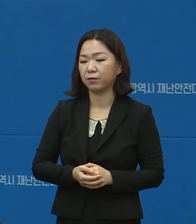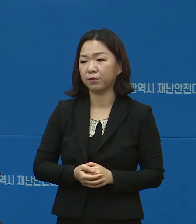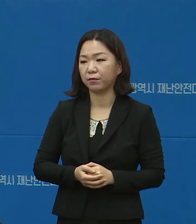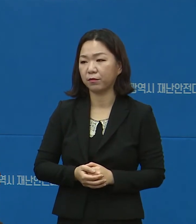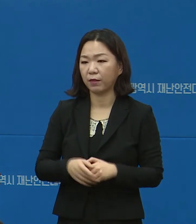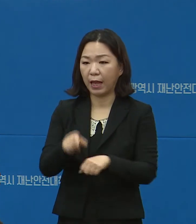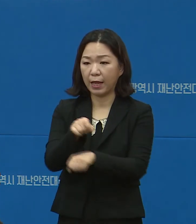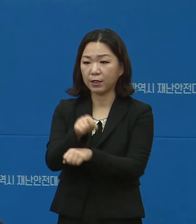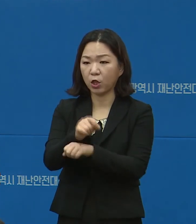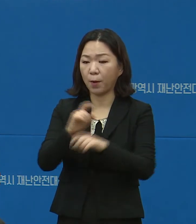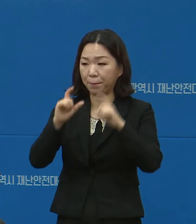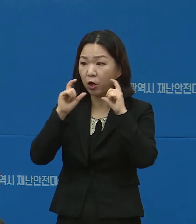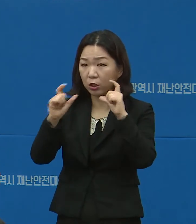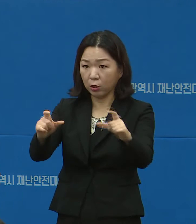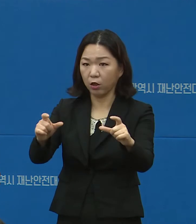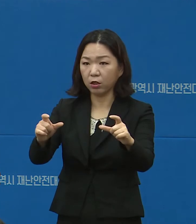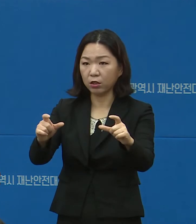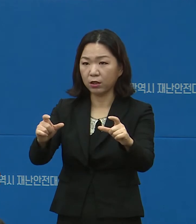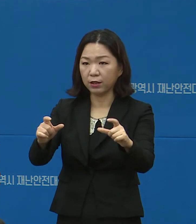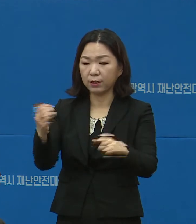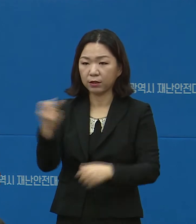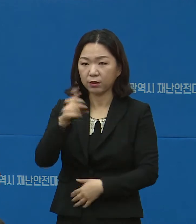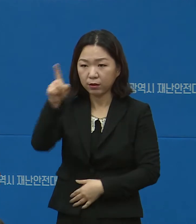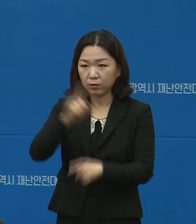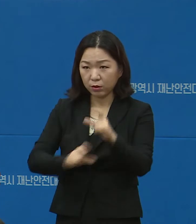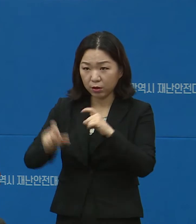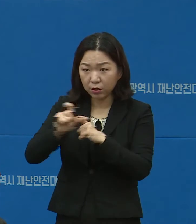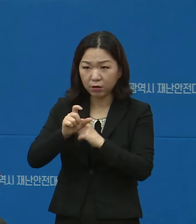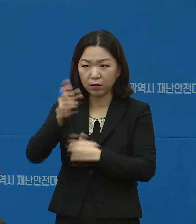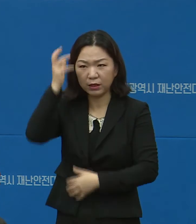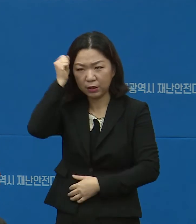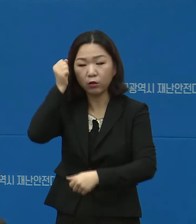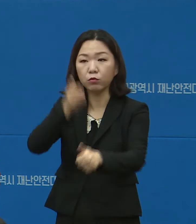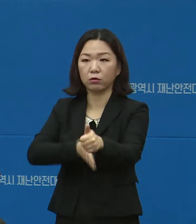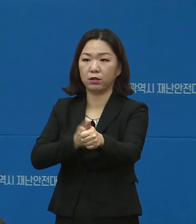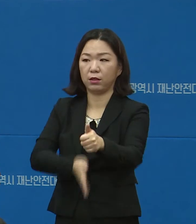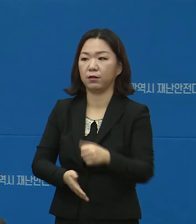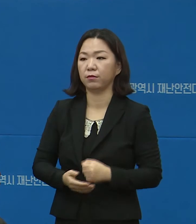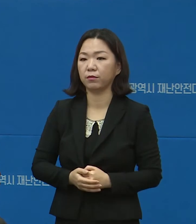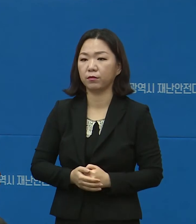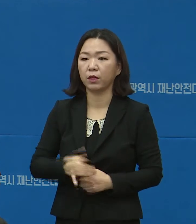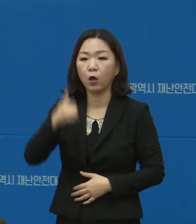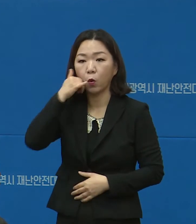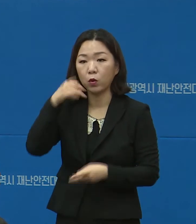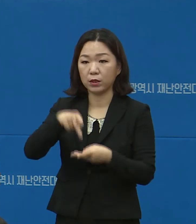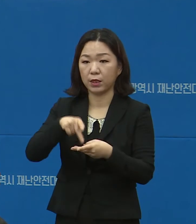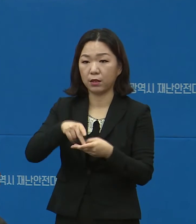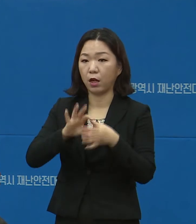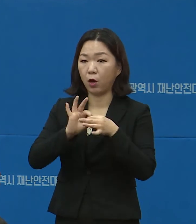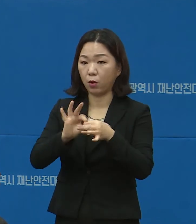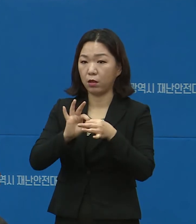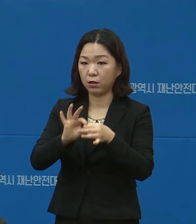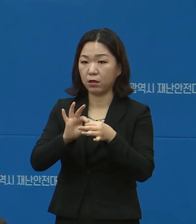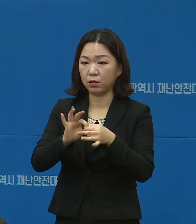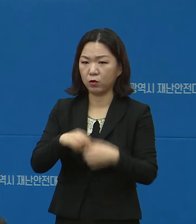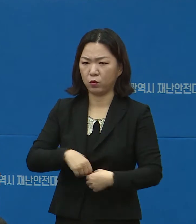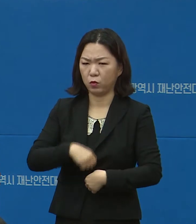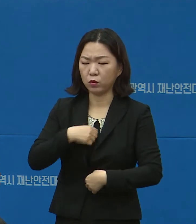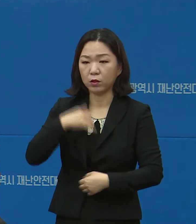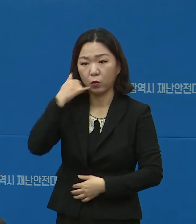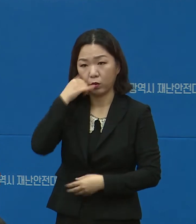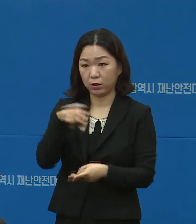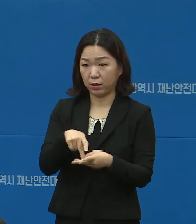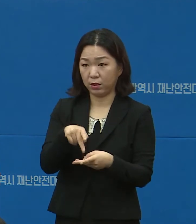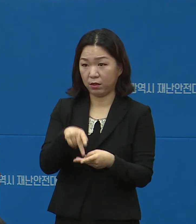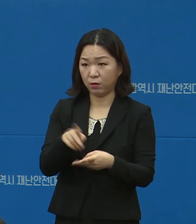이것은 행정명령이다는 것을 다시 한번 밝히겠습니다. 콜센터와 관련해서 사실